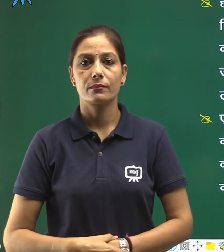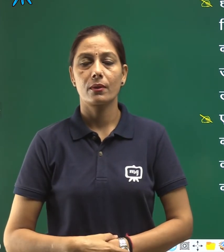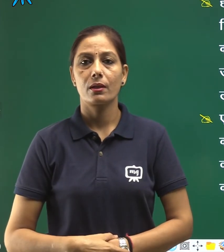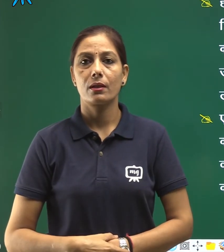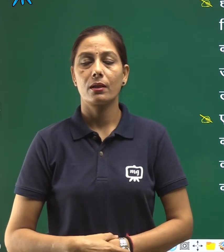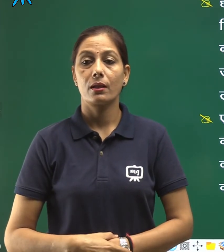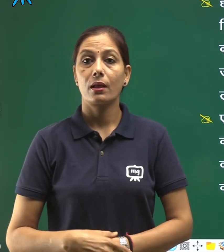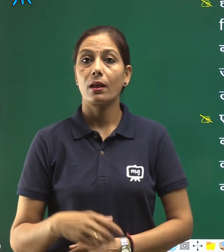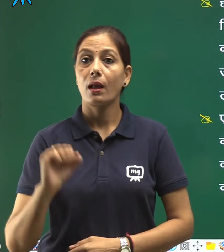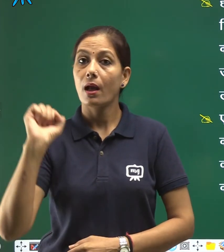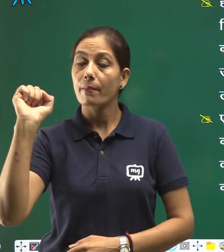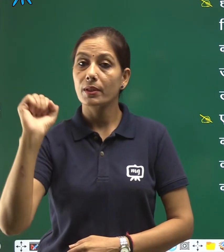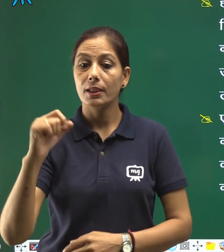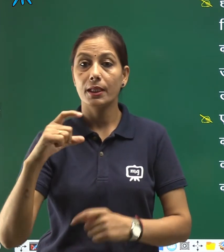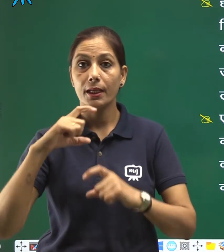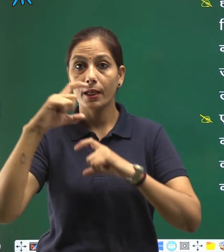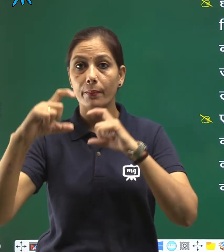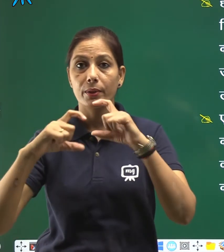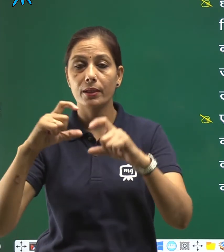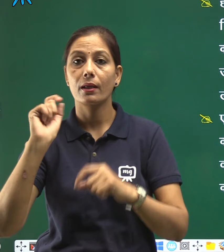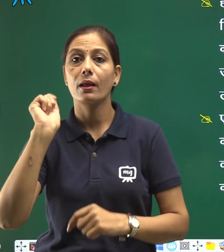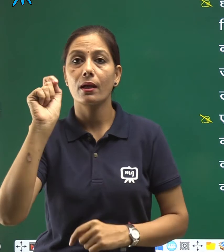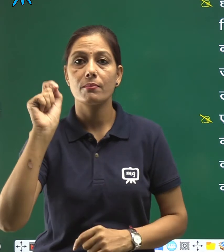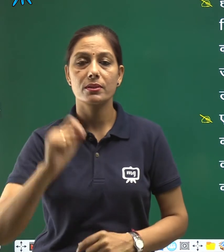अपनी कंपनी के काम से